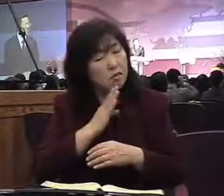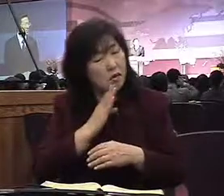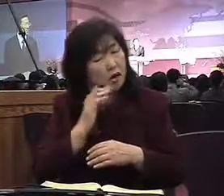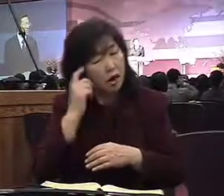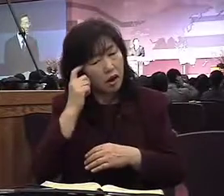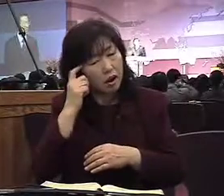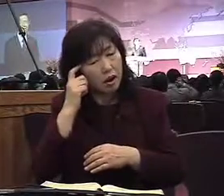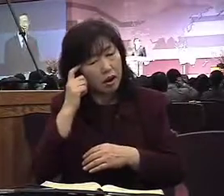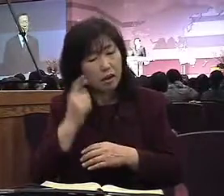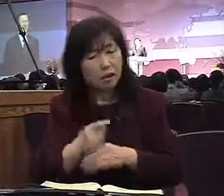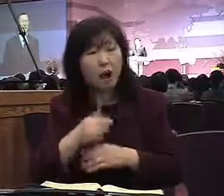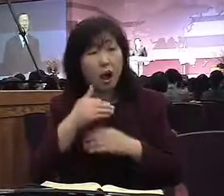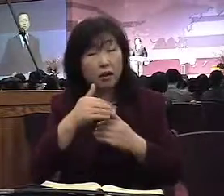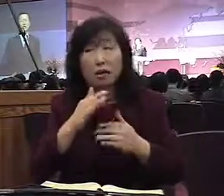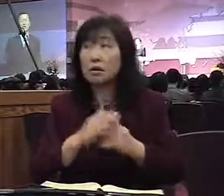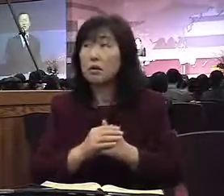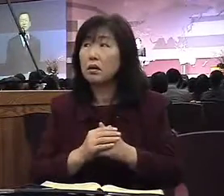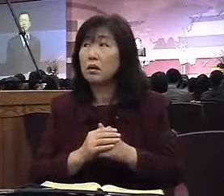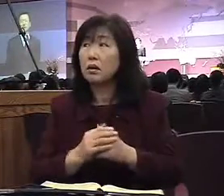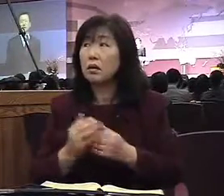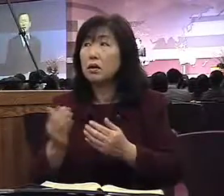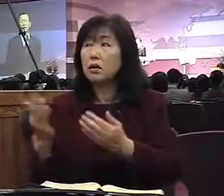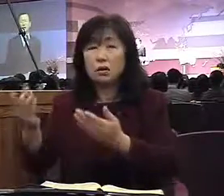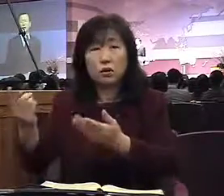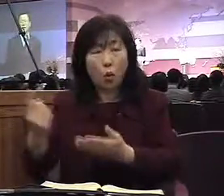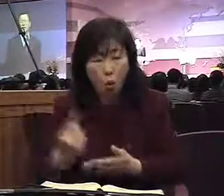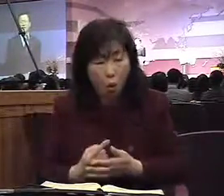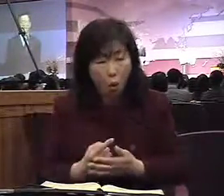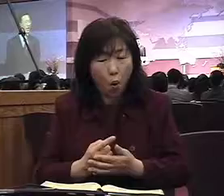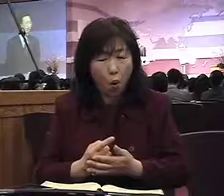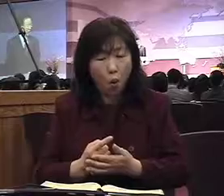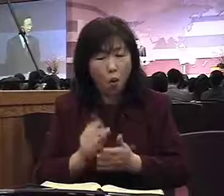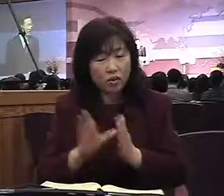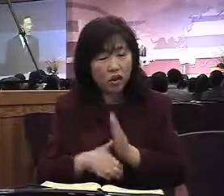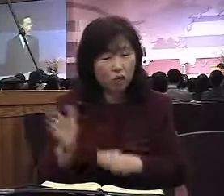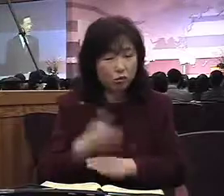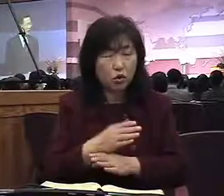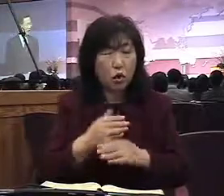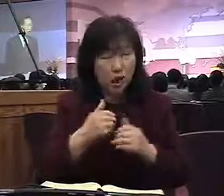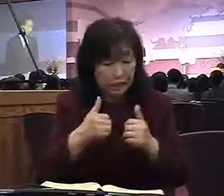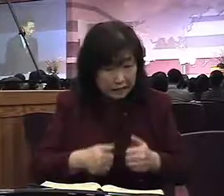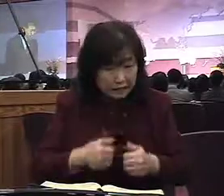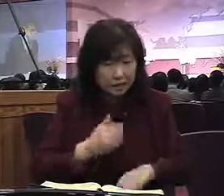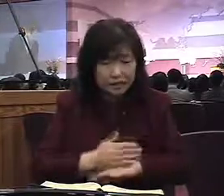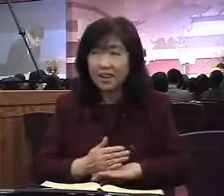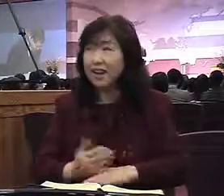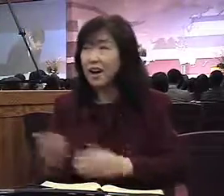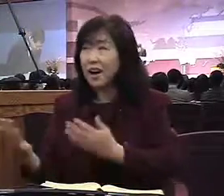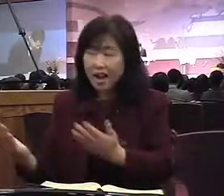그러한가 해요. 갔더니 들어오는 입구부터 벌써 인사하는 게 다르더라. 어서 오십시오!